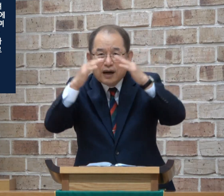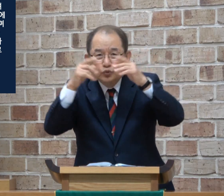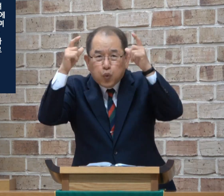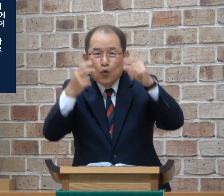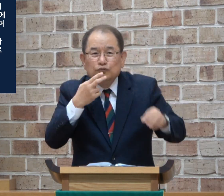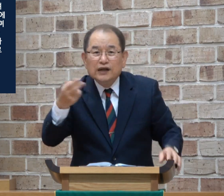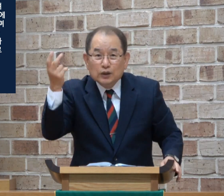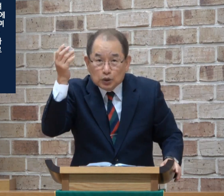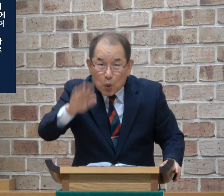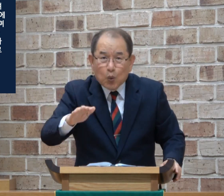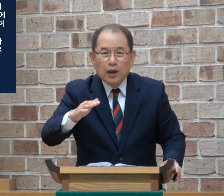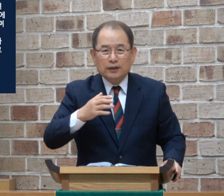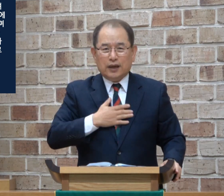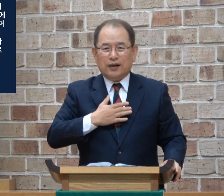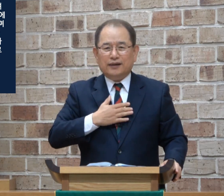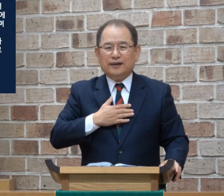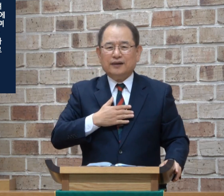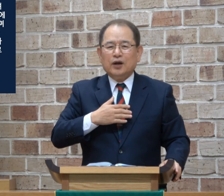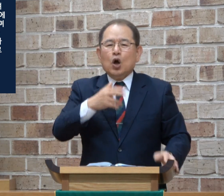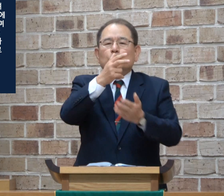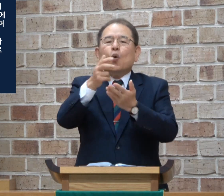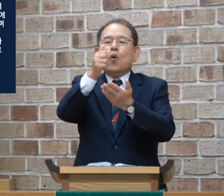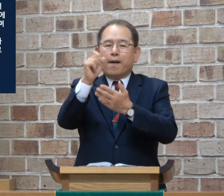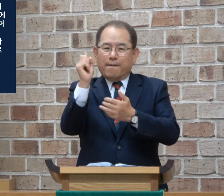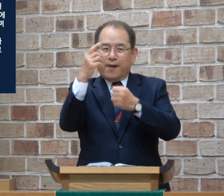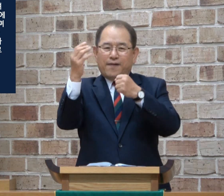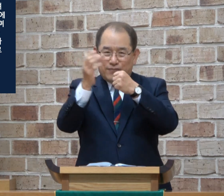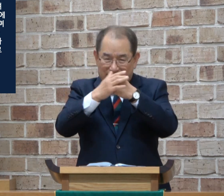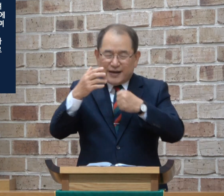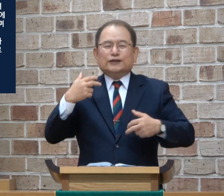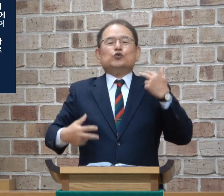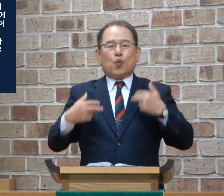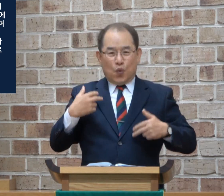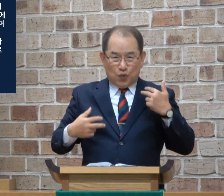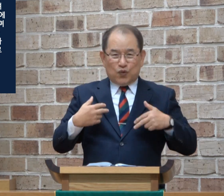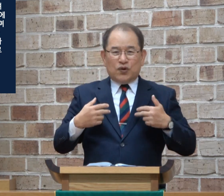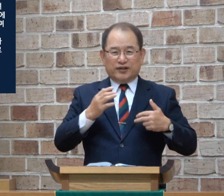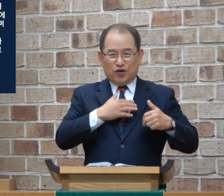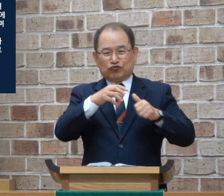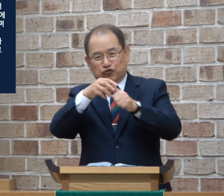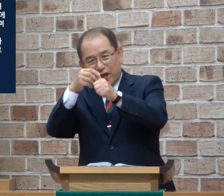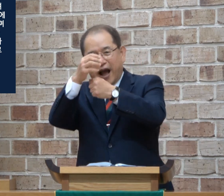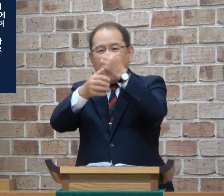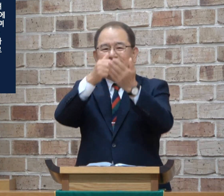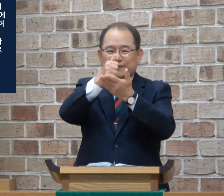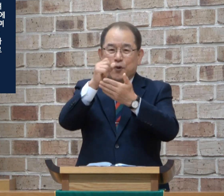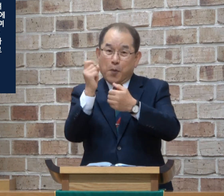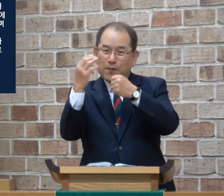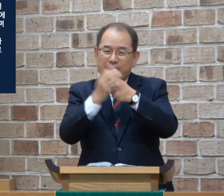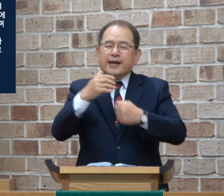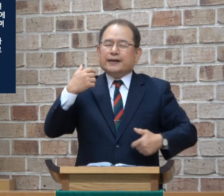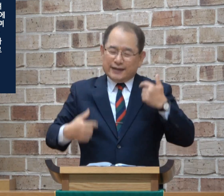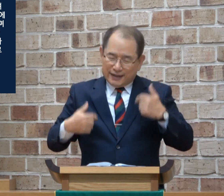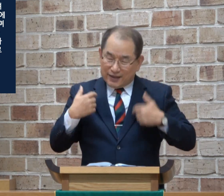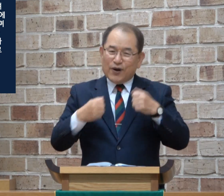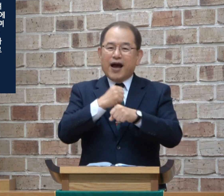여호와로 말미암아 즐거워하며 나의 구원의 하나님으로 말미암아 기뻐하리로다. 아멘.